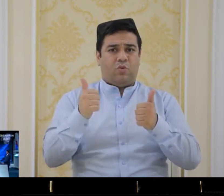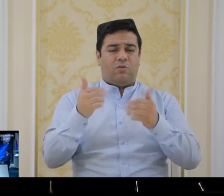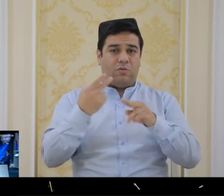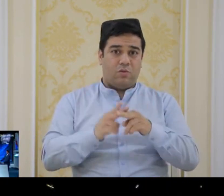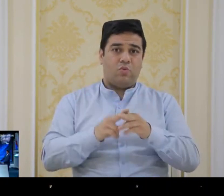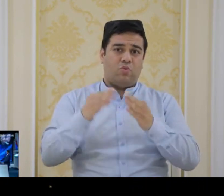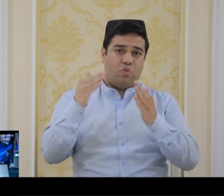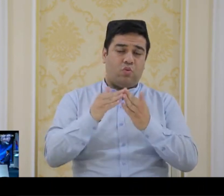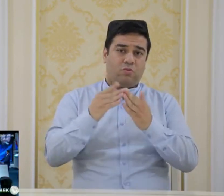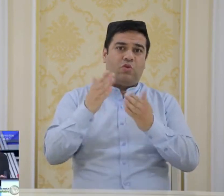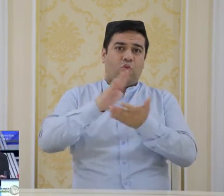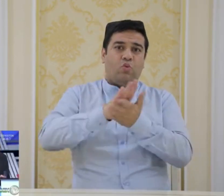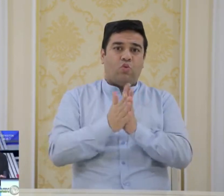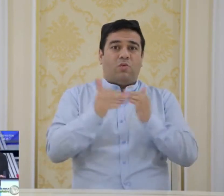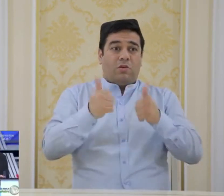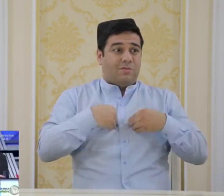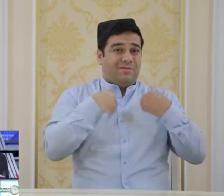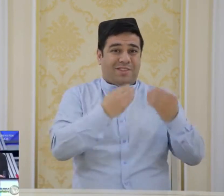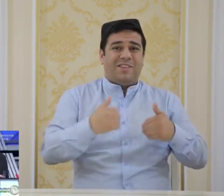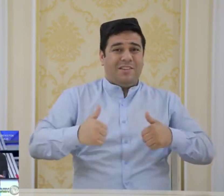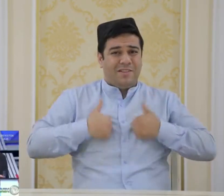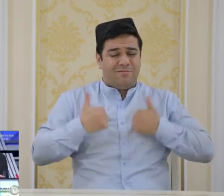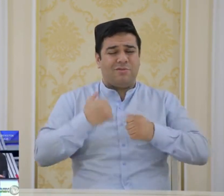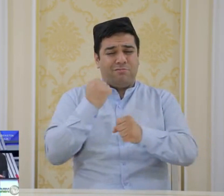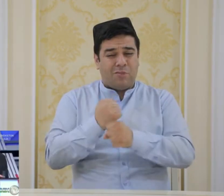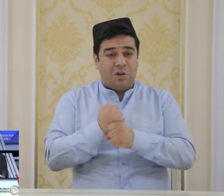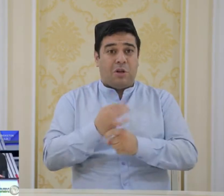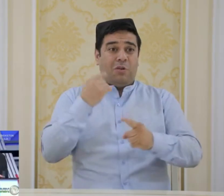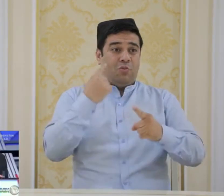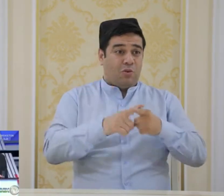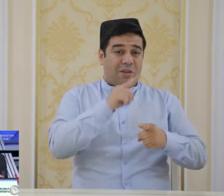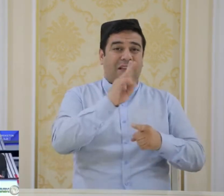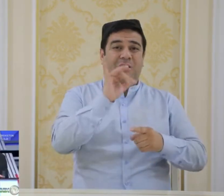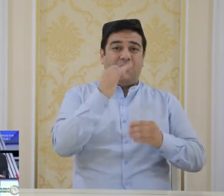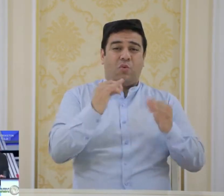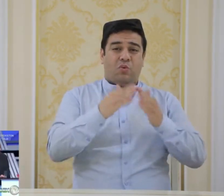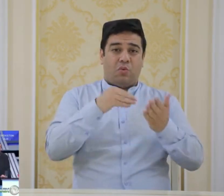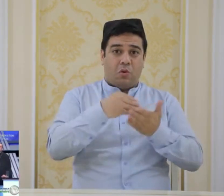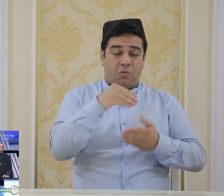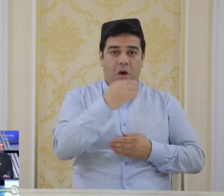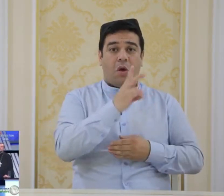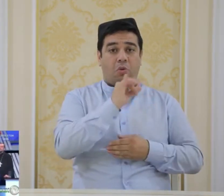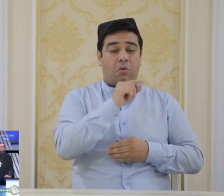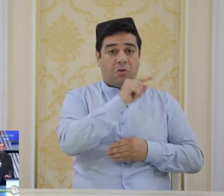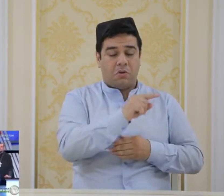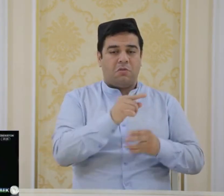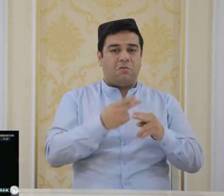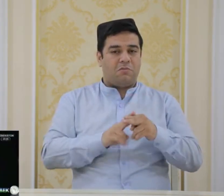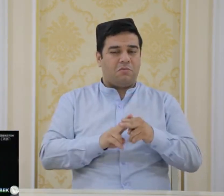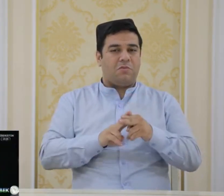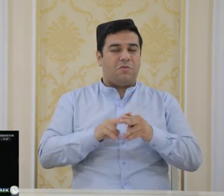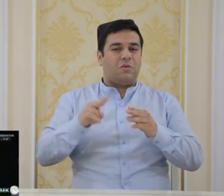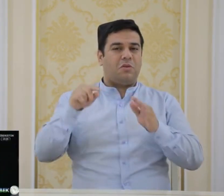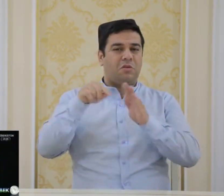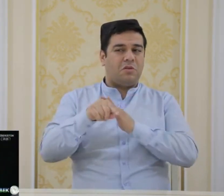udobni shinam bir sharoit qilib bergansiz. Sharoit qilib berganman. Mana otani ishi. Bular uzoqni o'ylab men